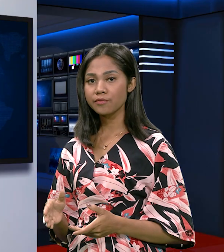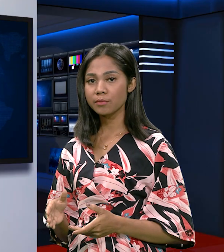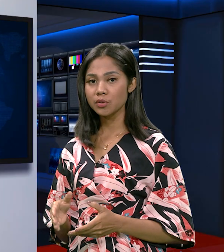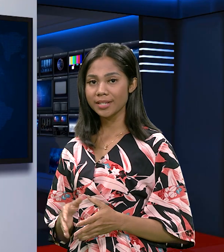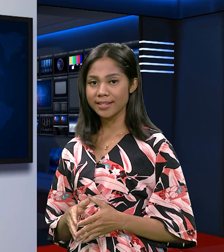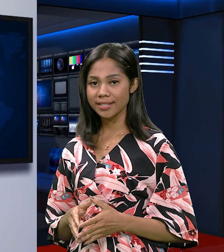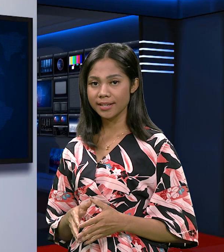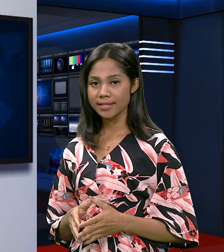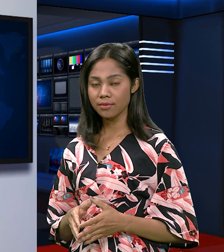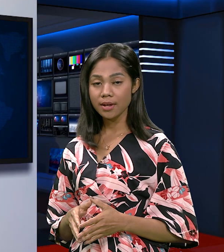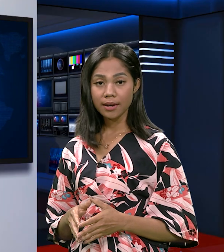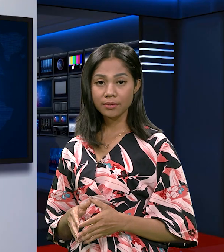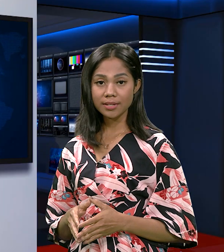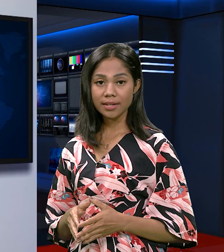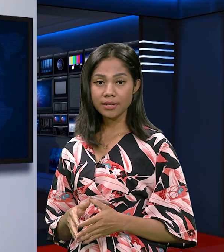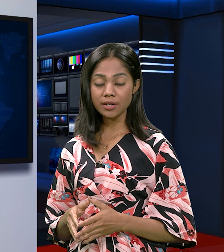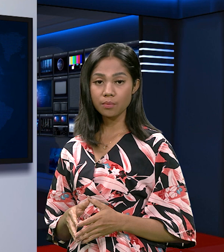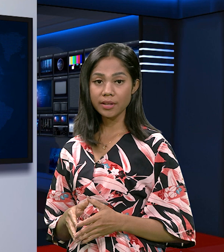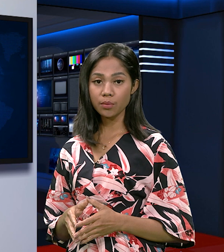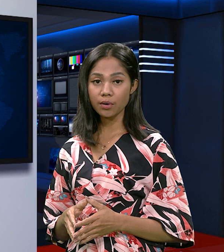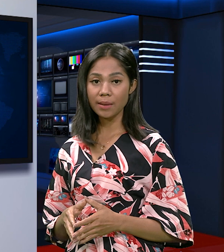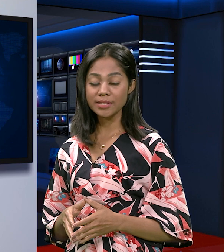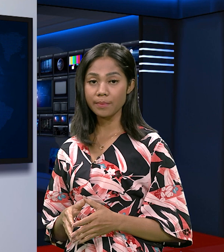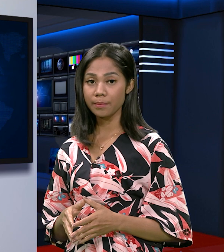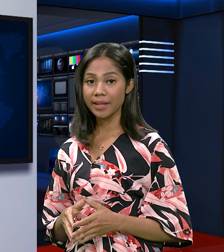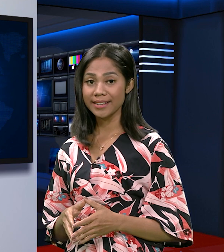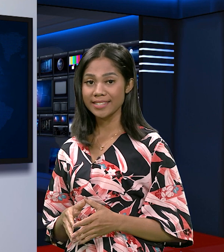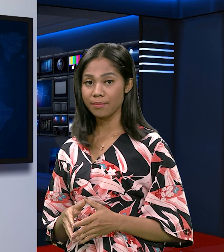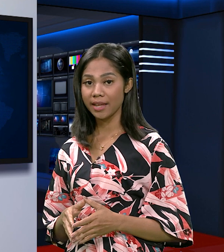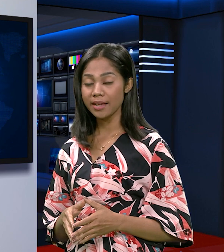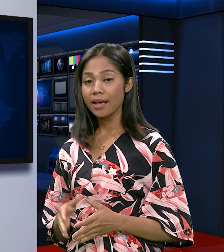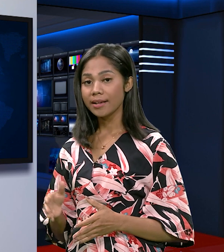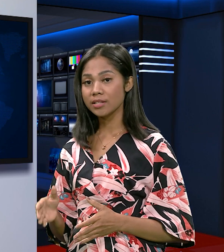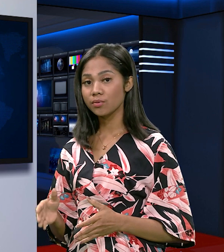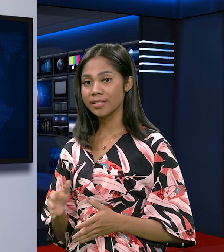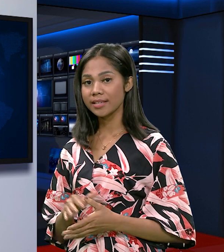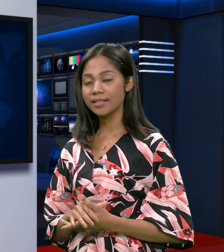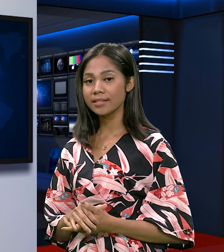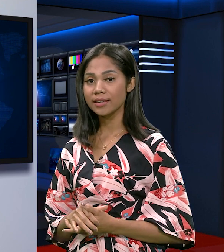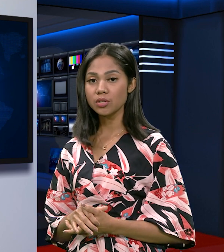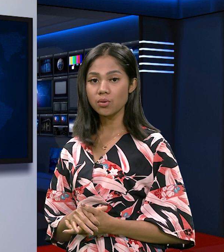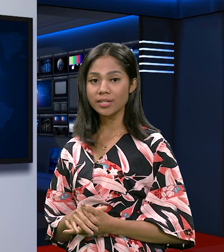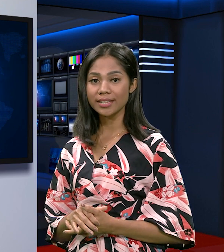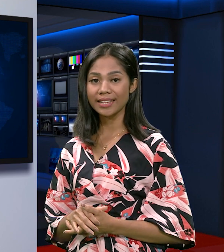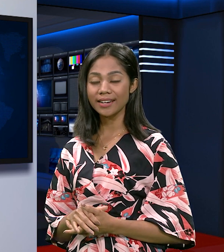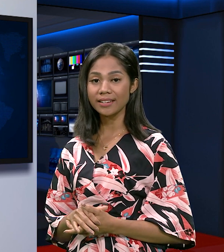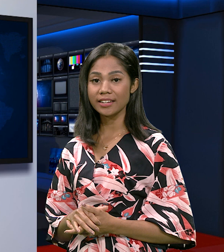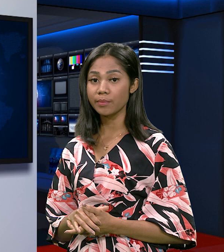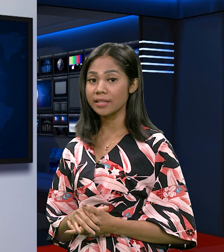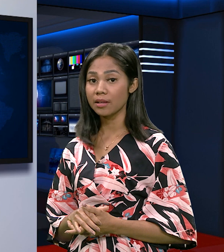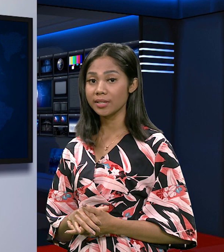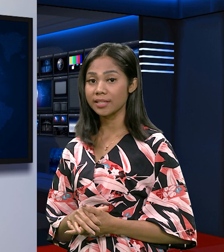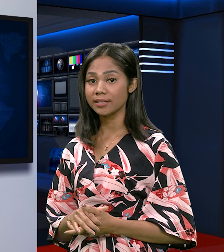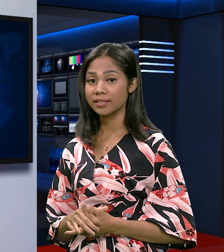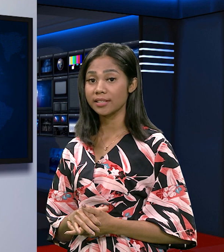Foram as informações dadas nesta edição. Não se esqueçam de acompanhar o programa CPLP na ZMN, às segundas e quintas, às 5 horas da tarde